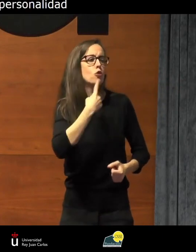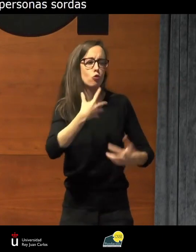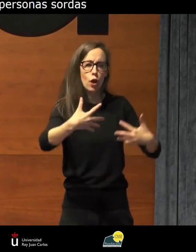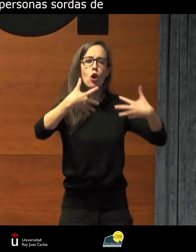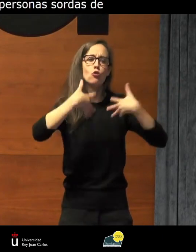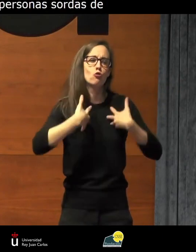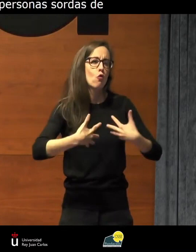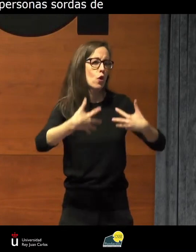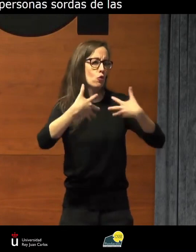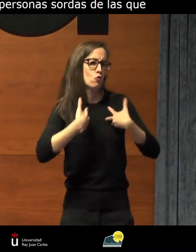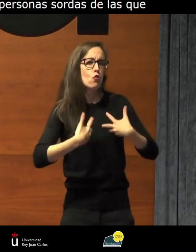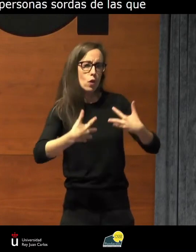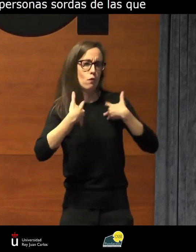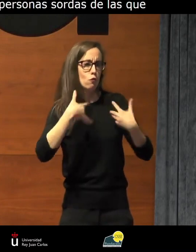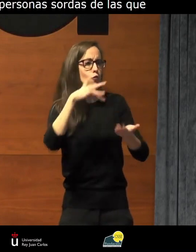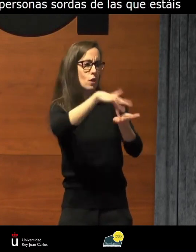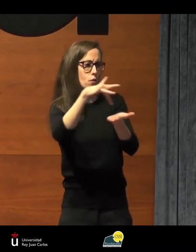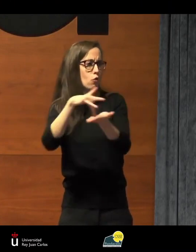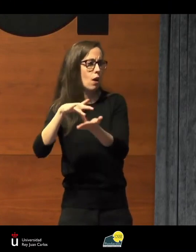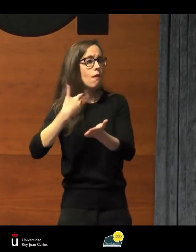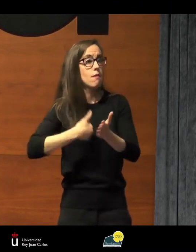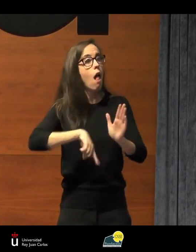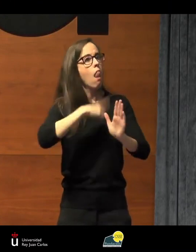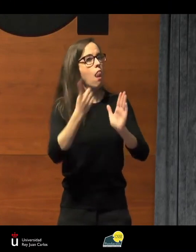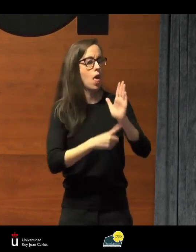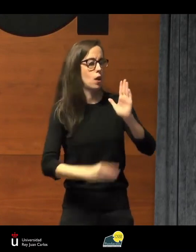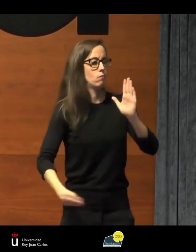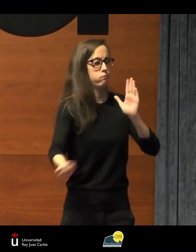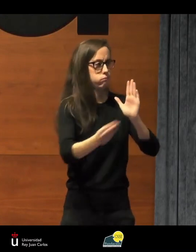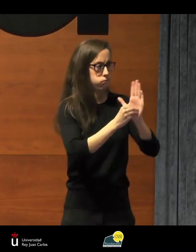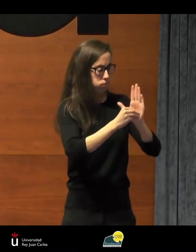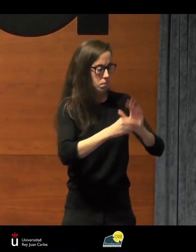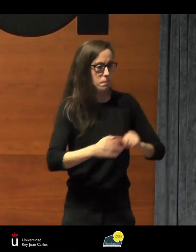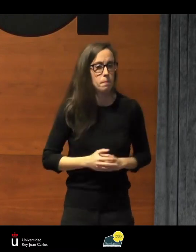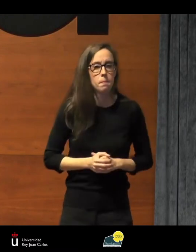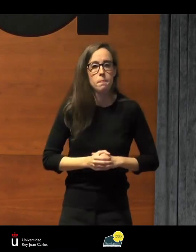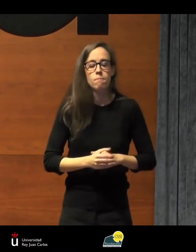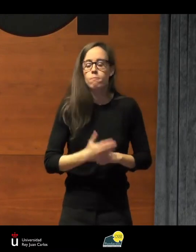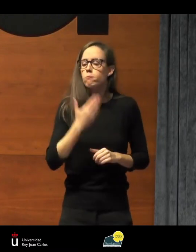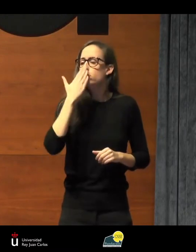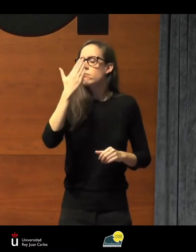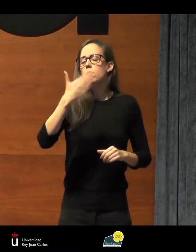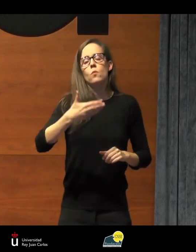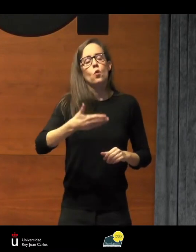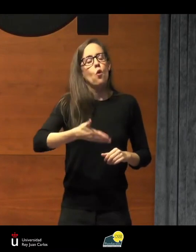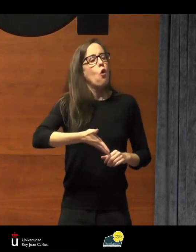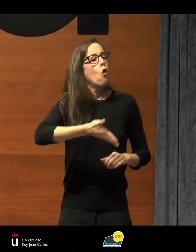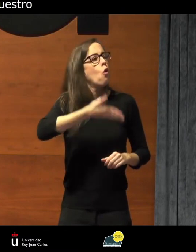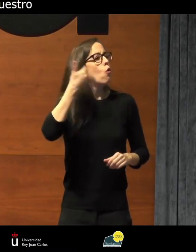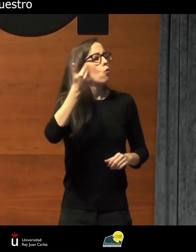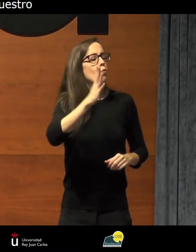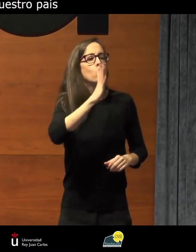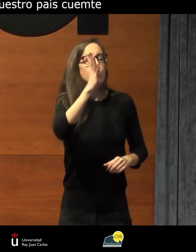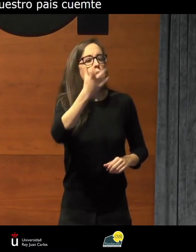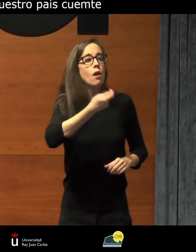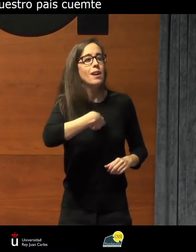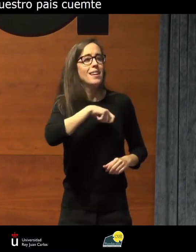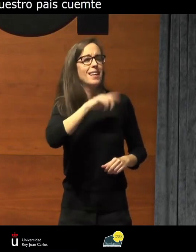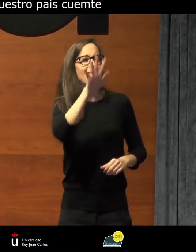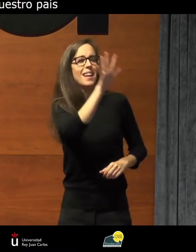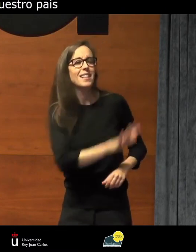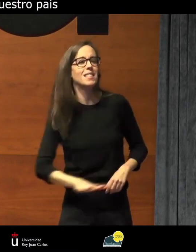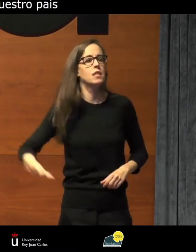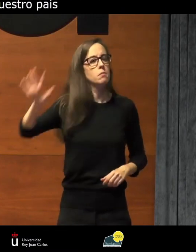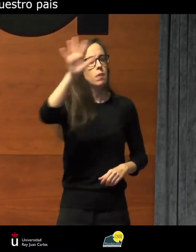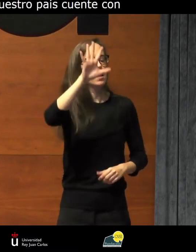aquí. Debemos sentir orgullo de que nuestro país cuente con una instancia pública